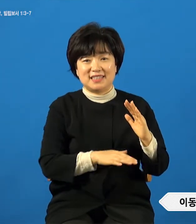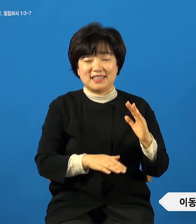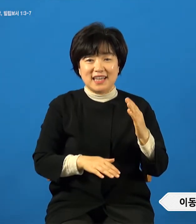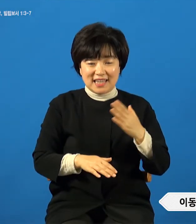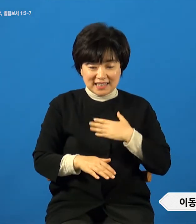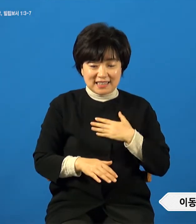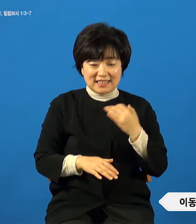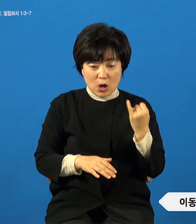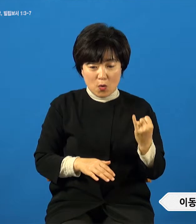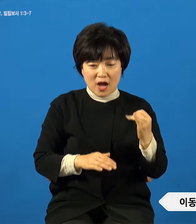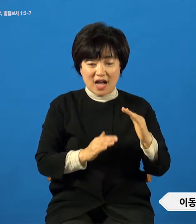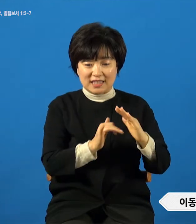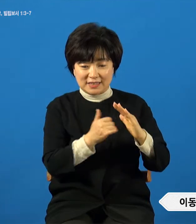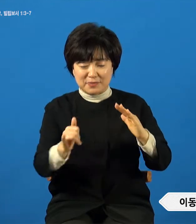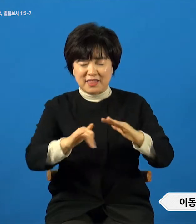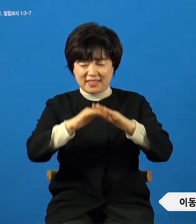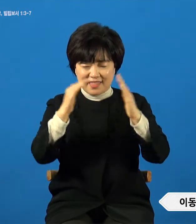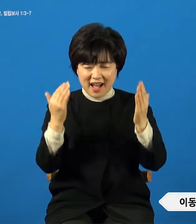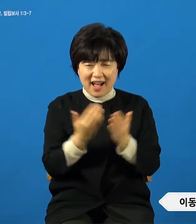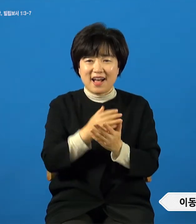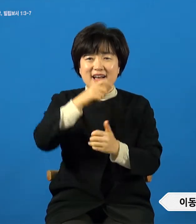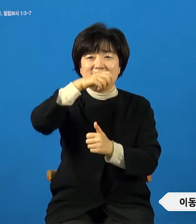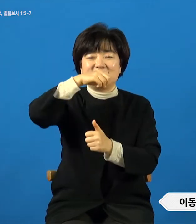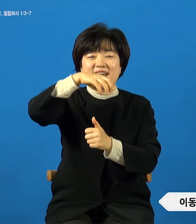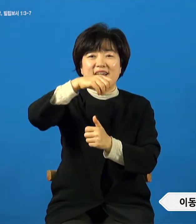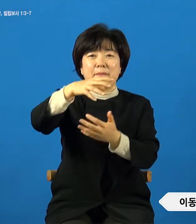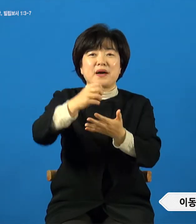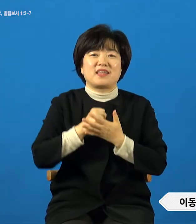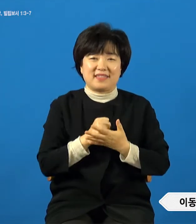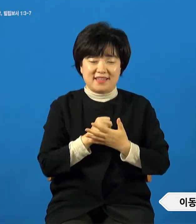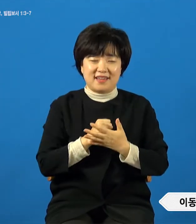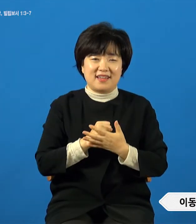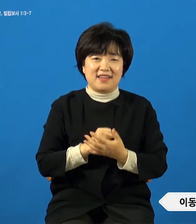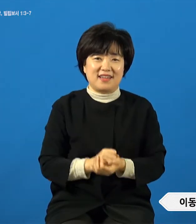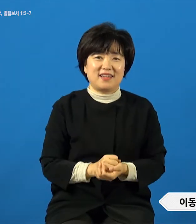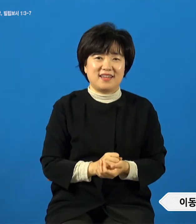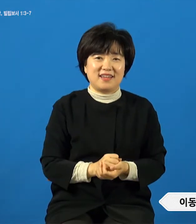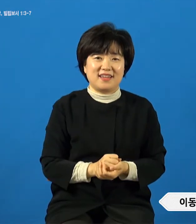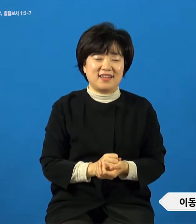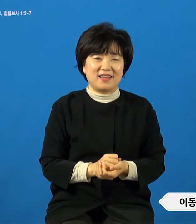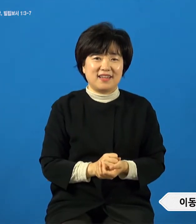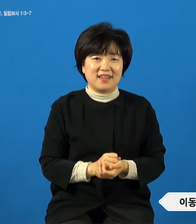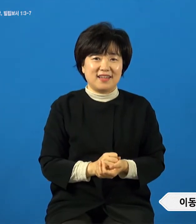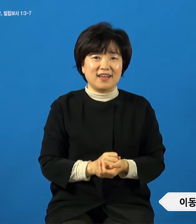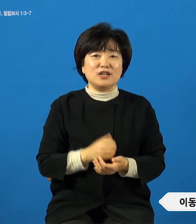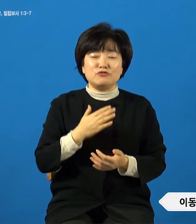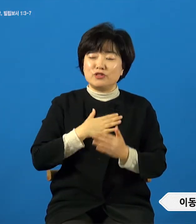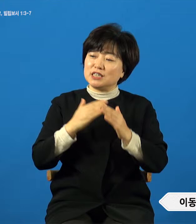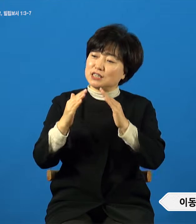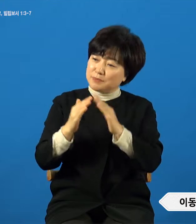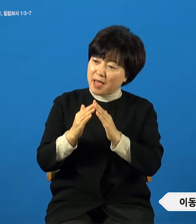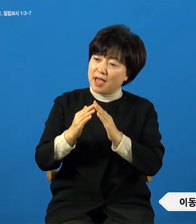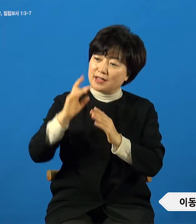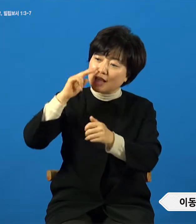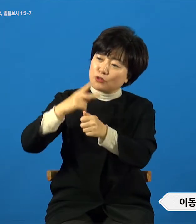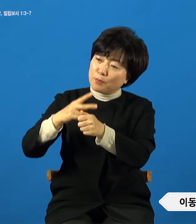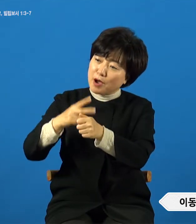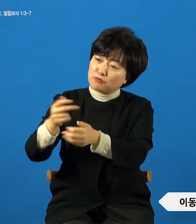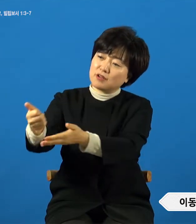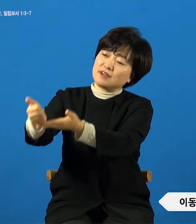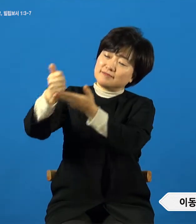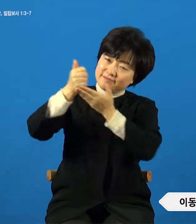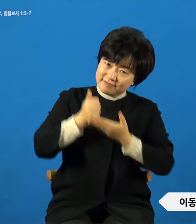그녀와 그 집이 다 침례를 받았다. 다 세례를 받았다. 그리고 저희 집에 와서 유하시지요. 이렇게